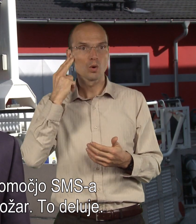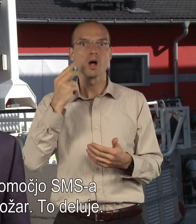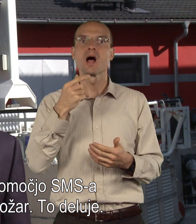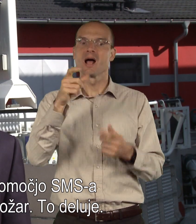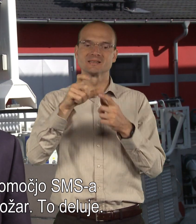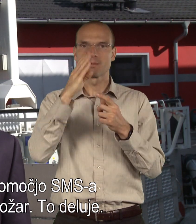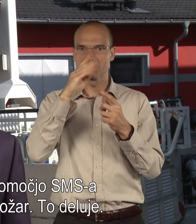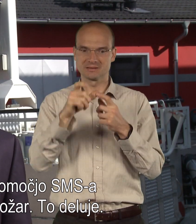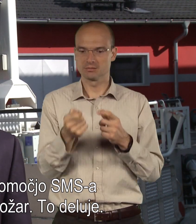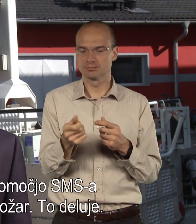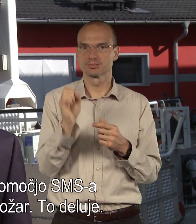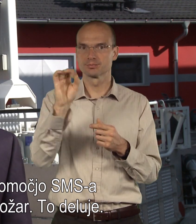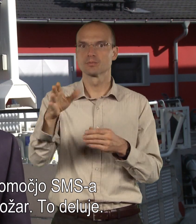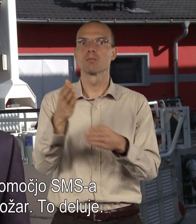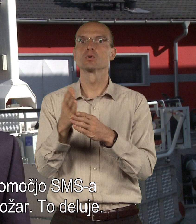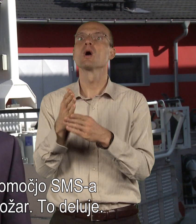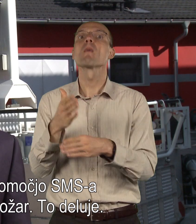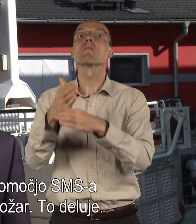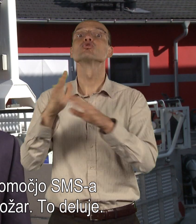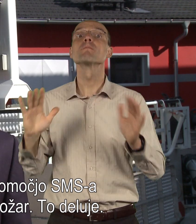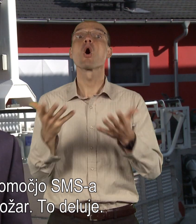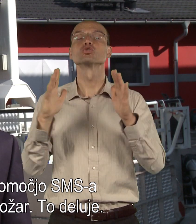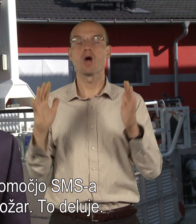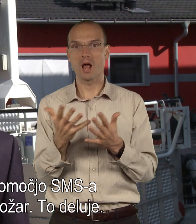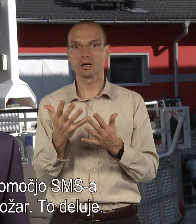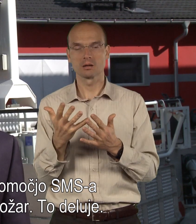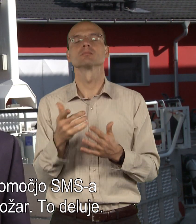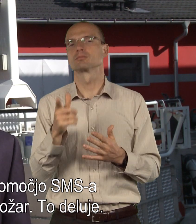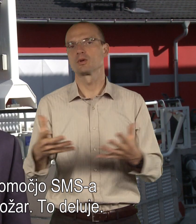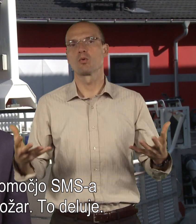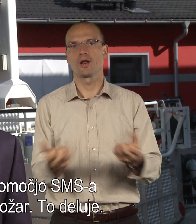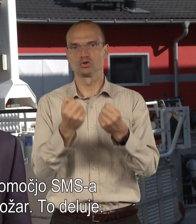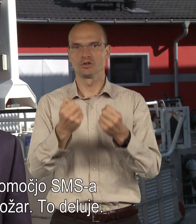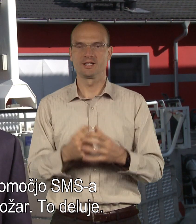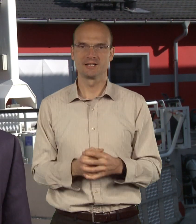pomočjo SMS-a poklical pomoč za en požar. Tako da to zdaj funkcionira.